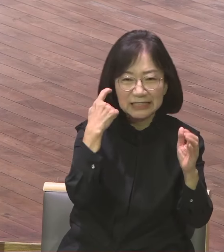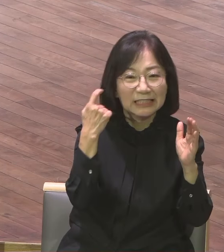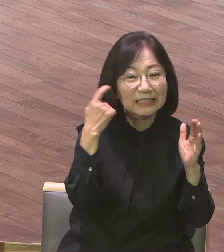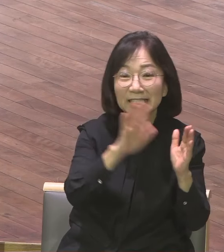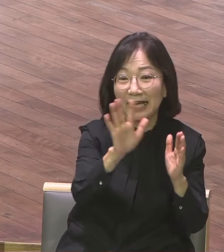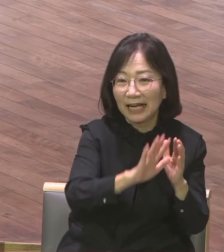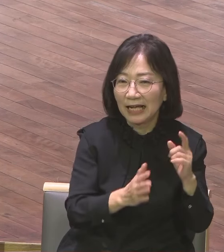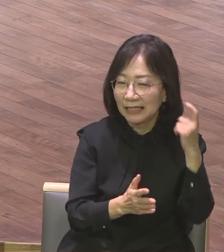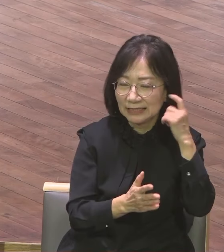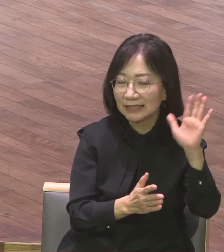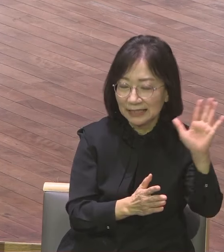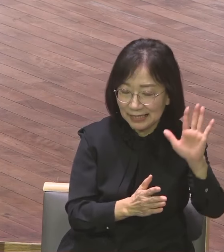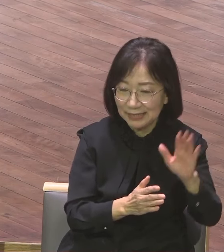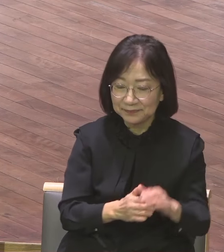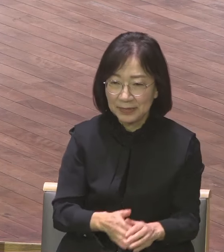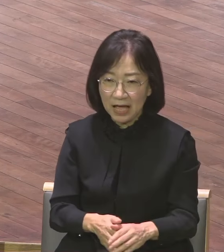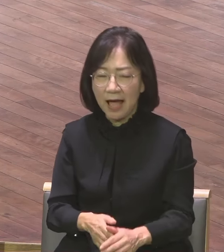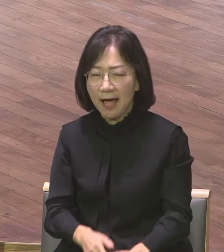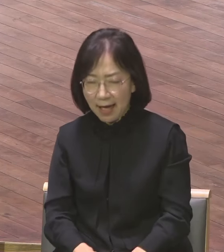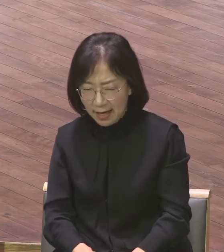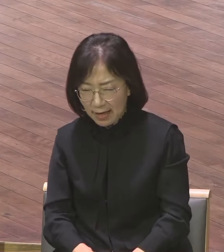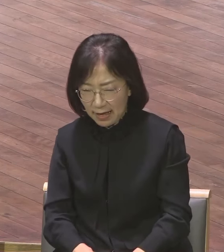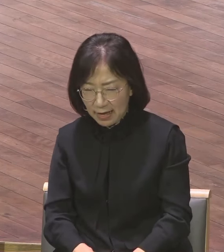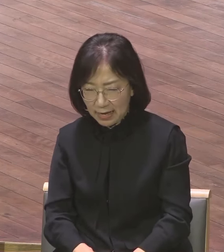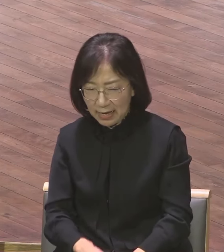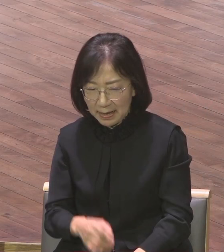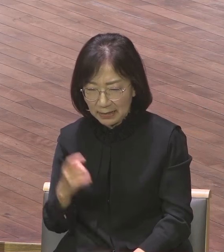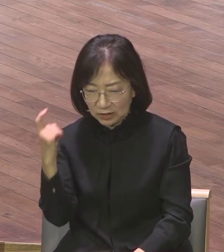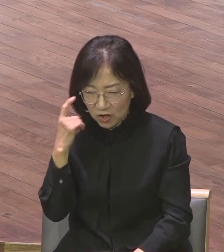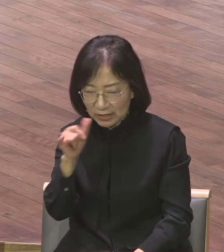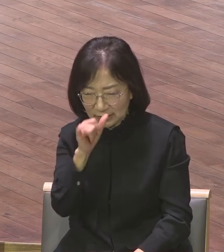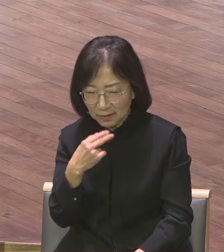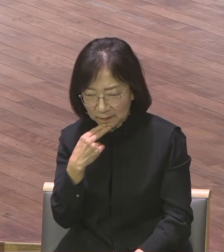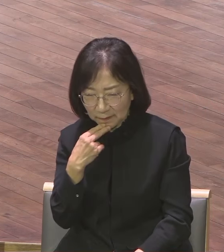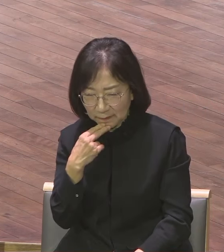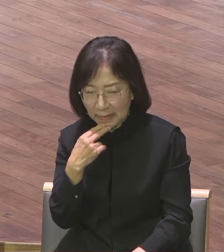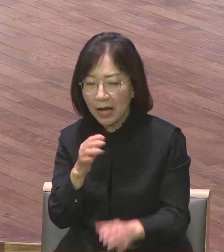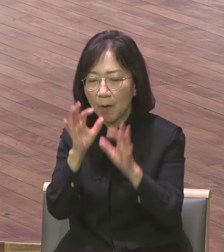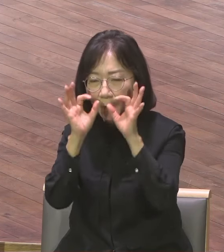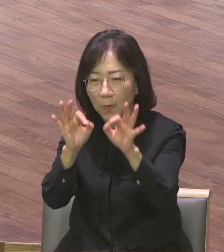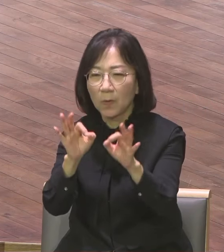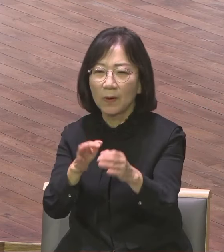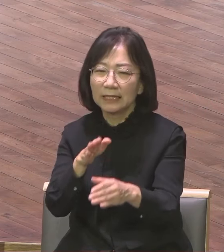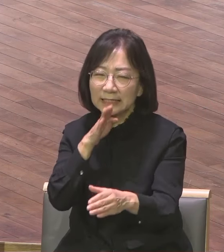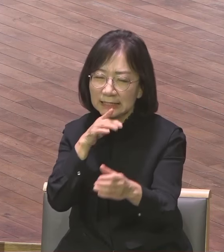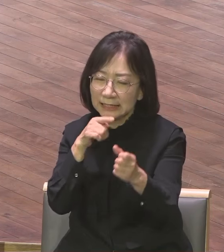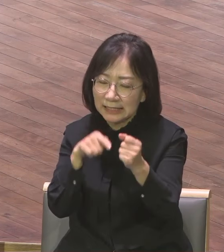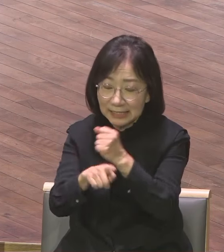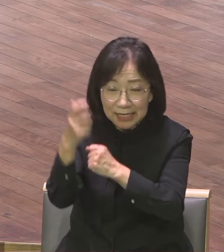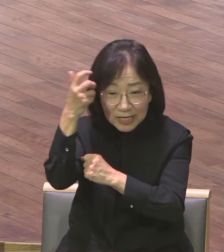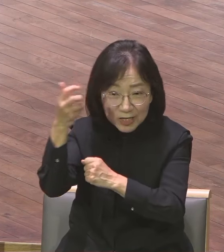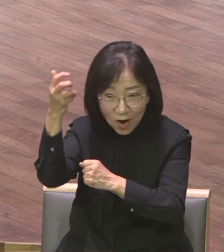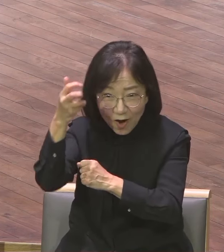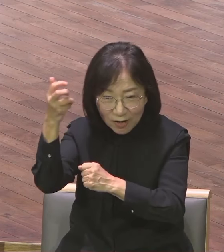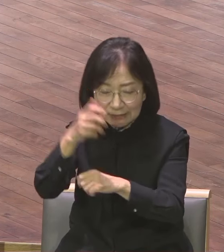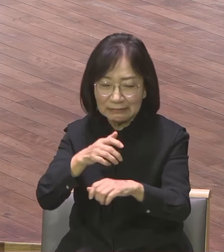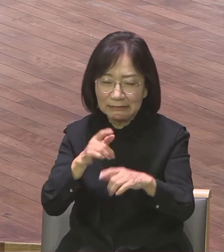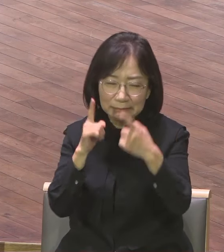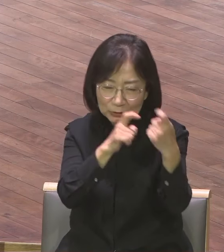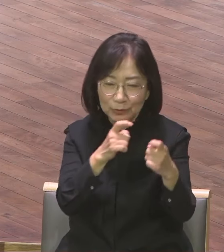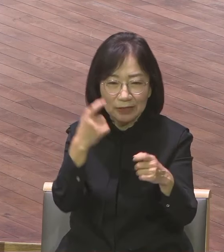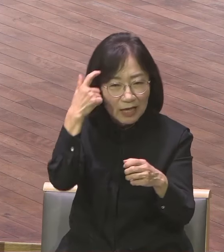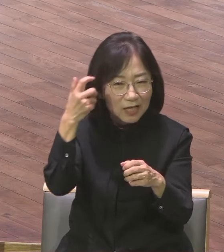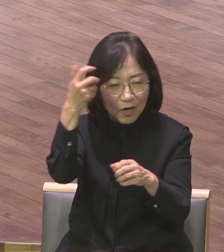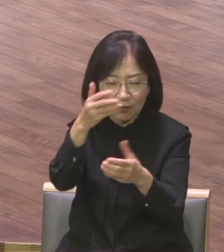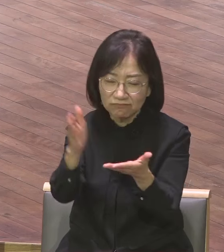영과 미혹의 영을 이로써 아느니라. 자, 사도 요한은 진리의 영에 속한